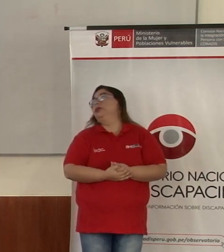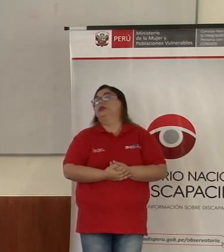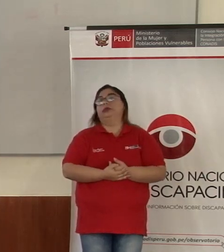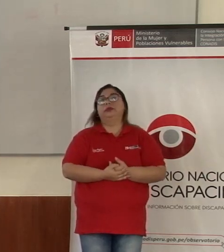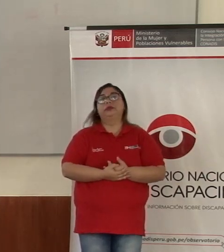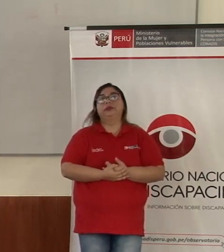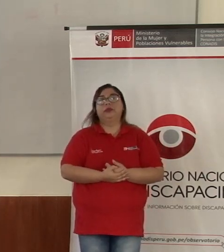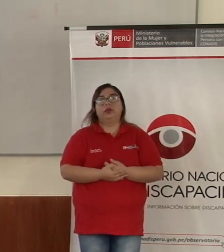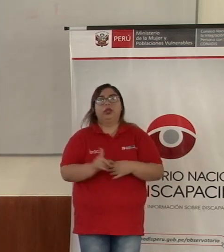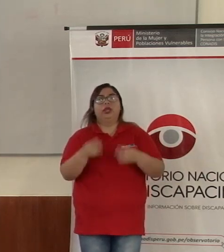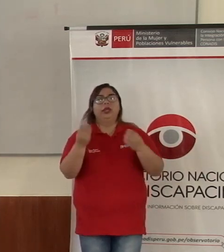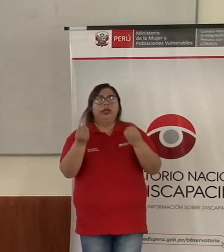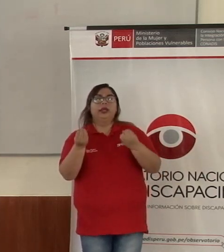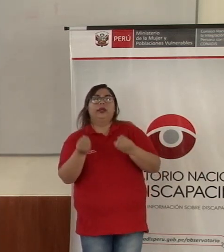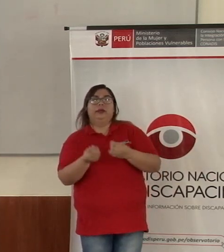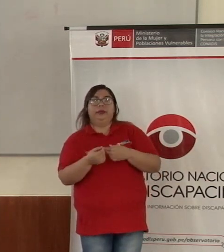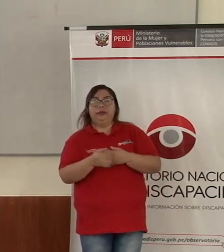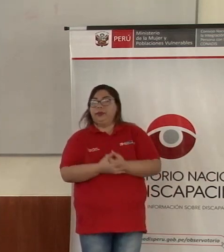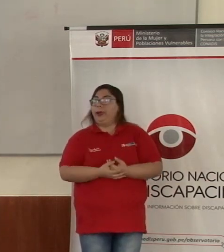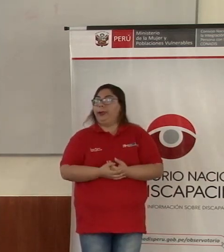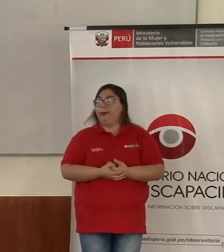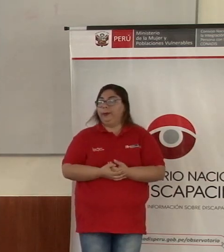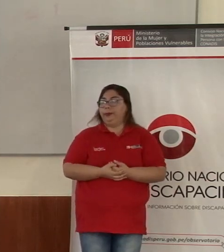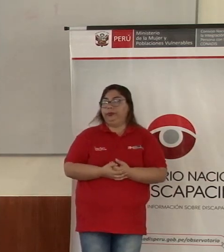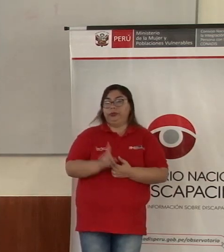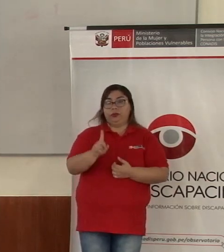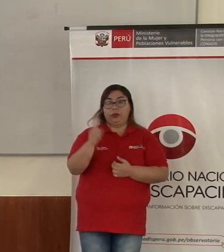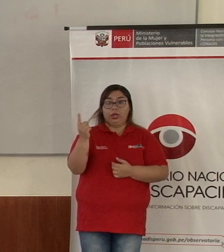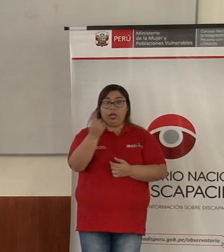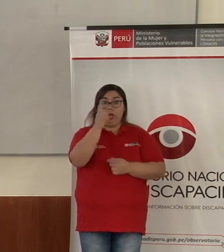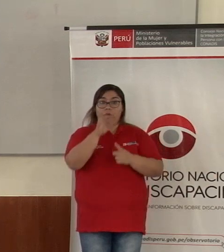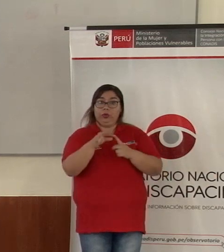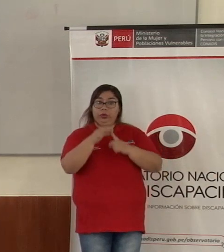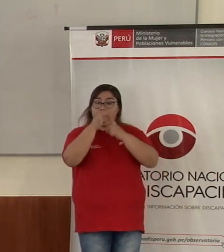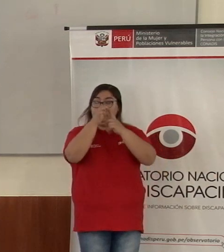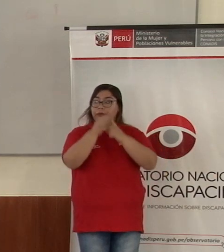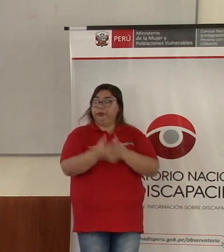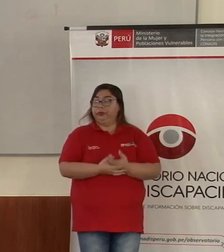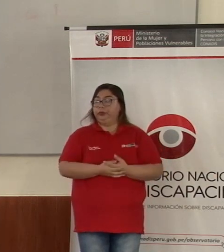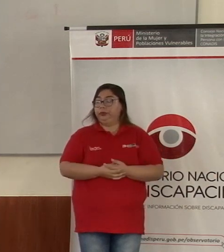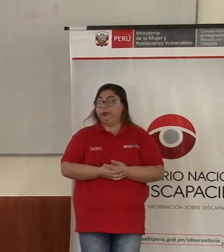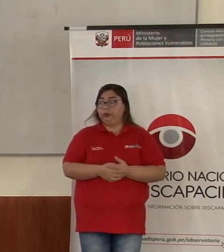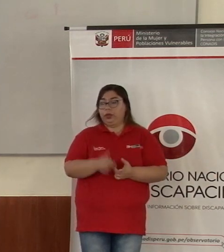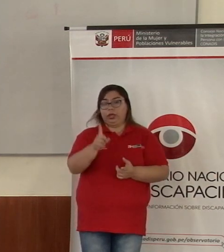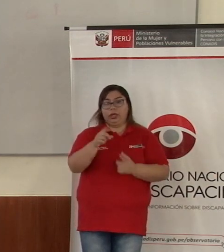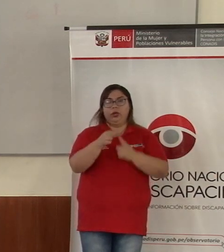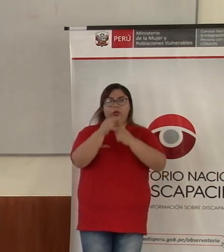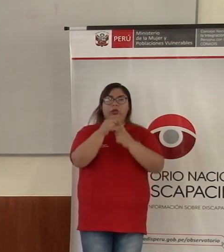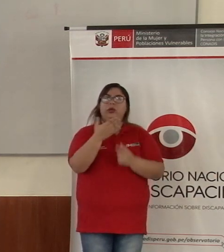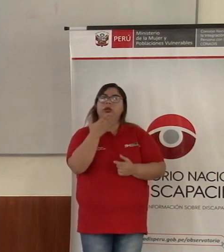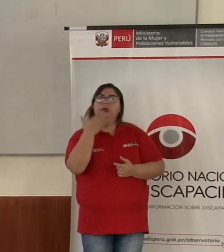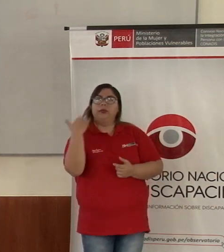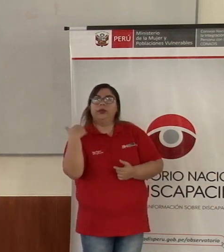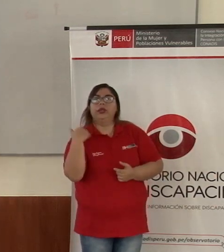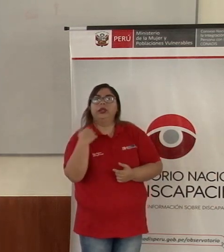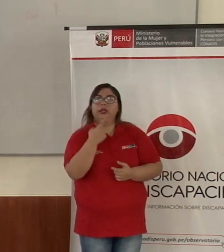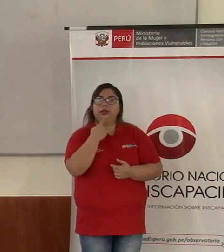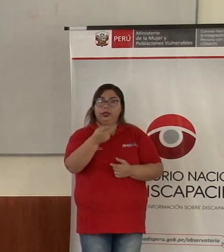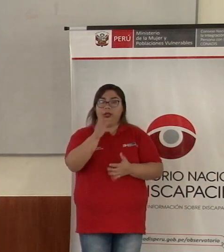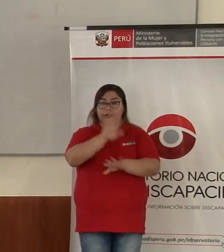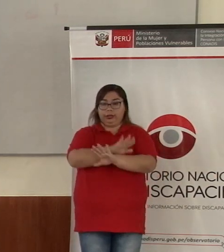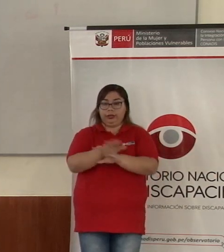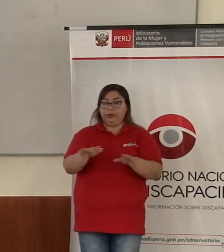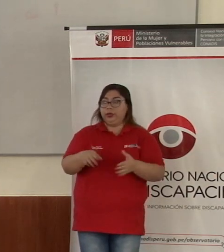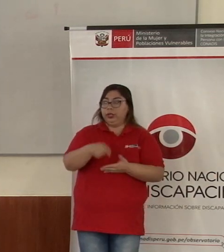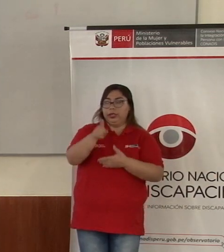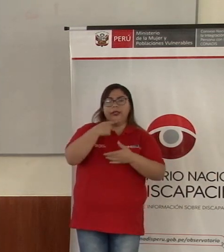¿Ya? ¿Y qué es lo que sucede? El único que puede dejar de aplicar la norma